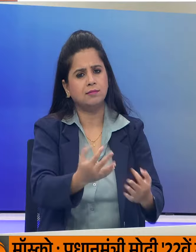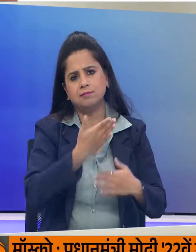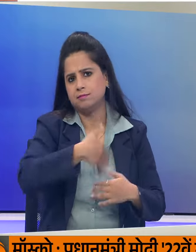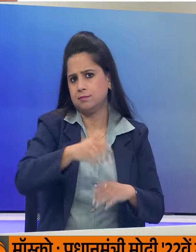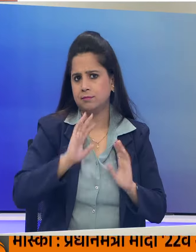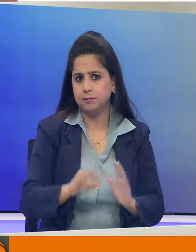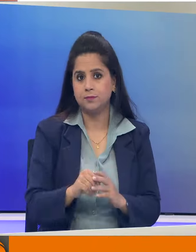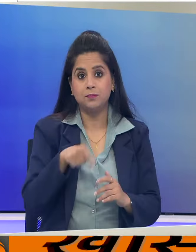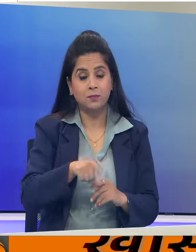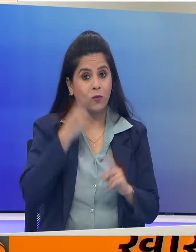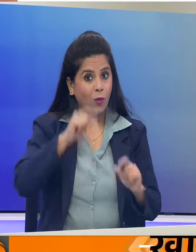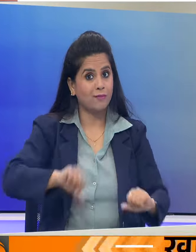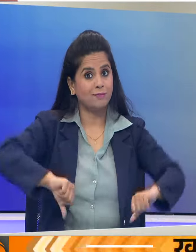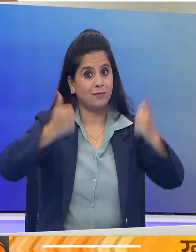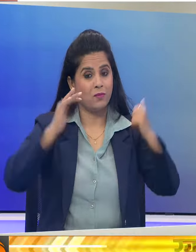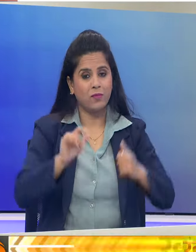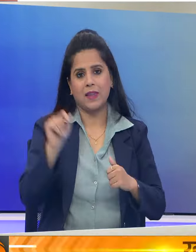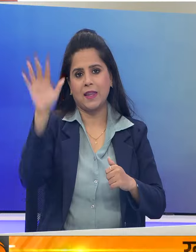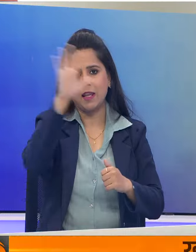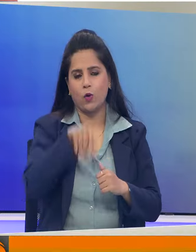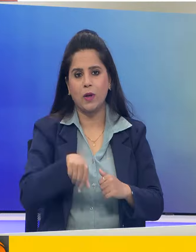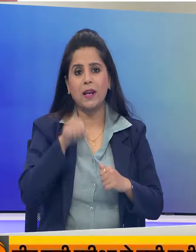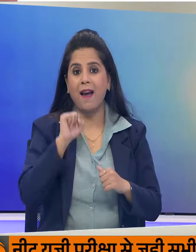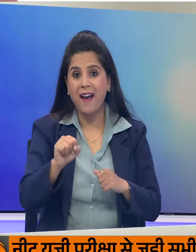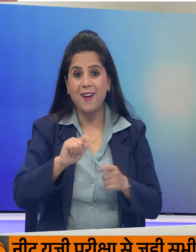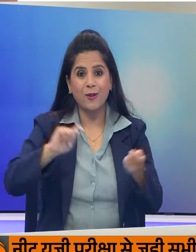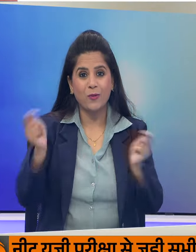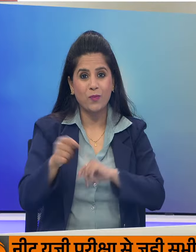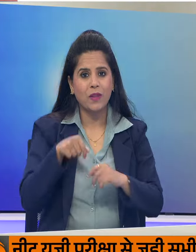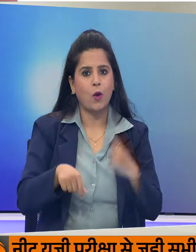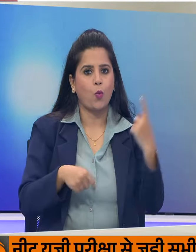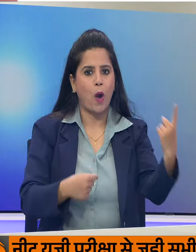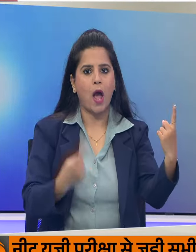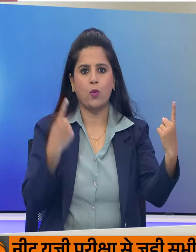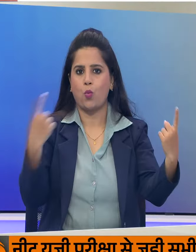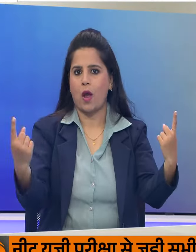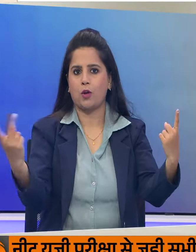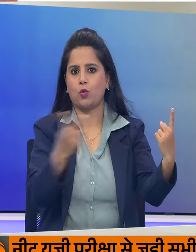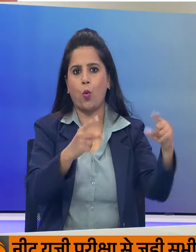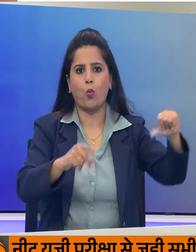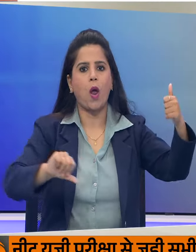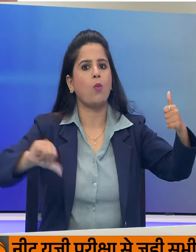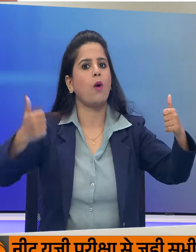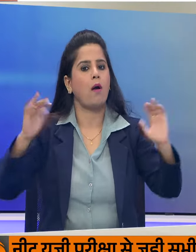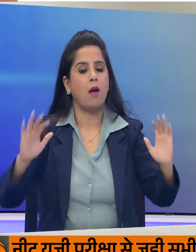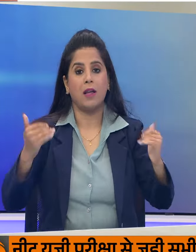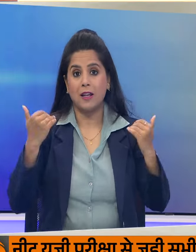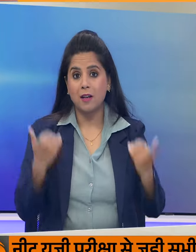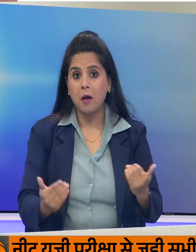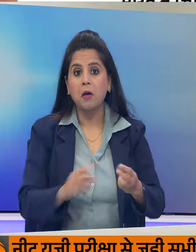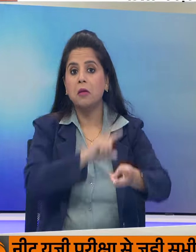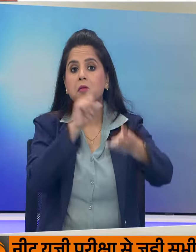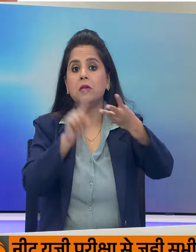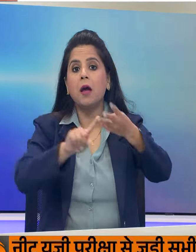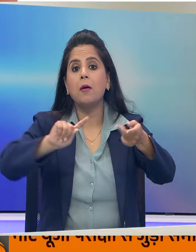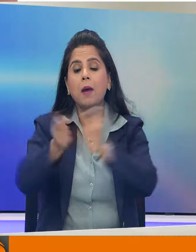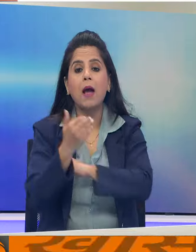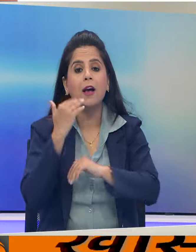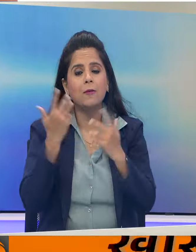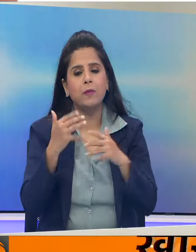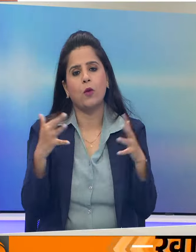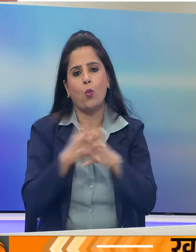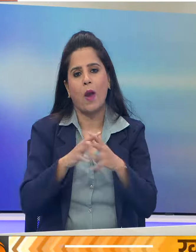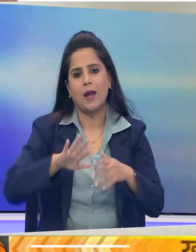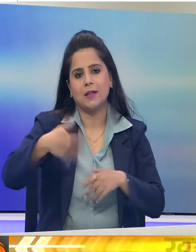इस जीत के साथ ही भारत ने सीरीज में 1-1 की बराबरी कर ली है। अब सीरीज का तीसरा मैच बुधवार को